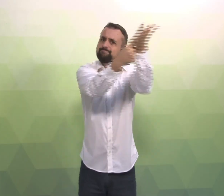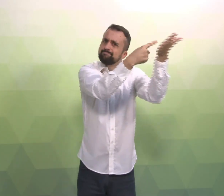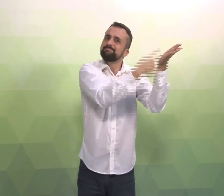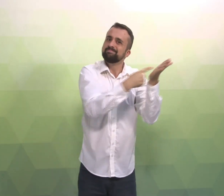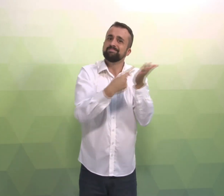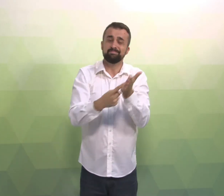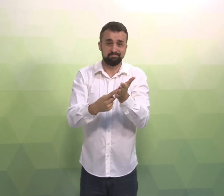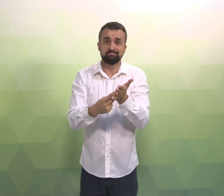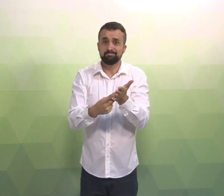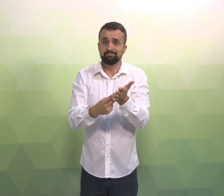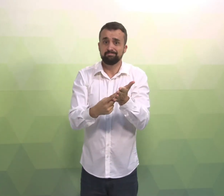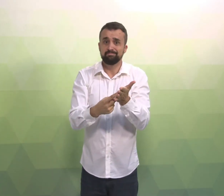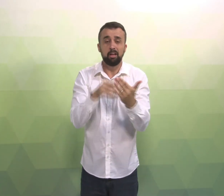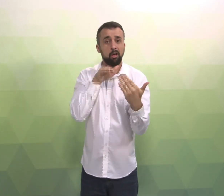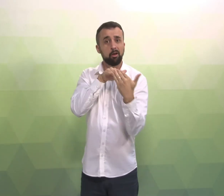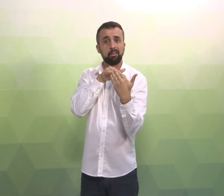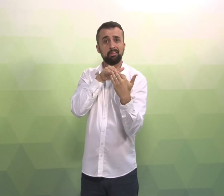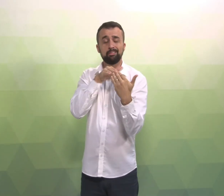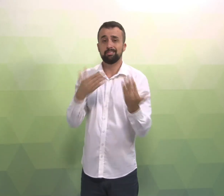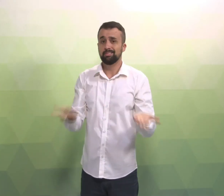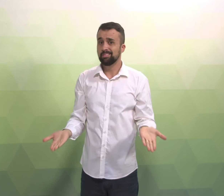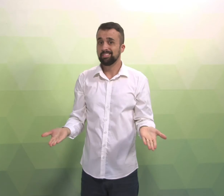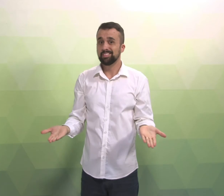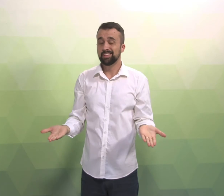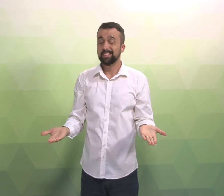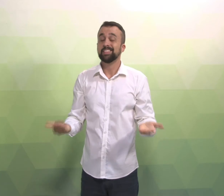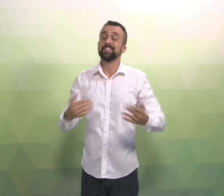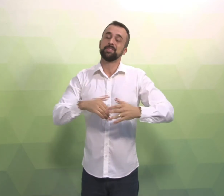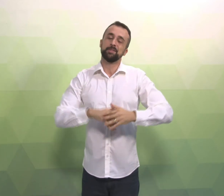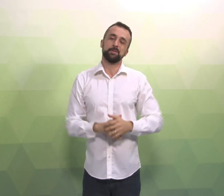dos sinais são arbitrários, concordam?